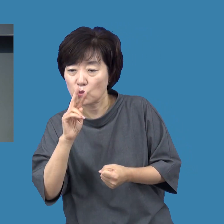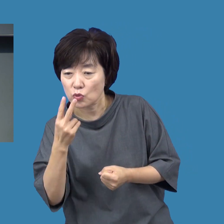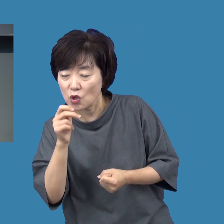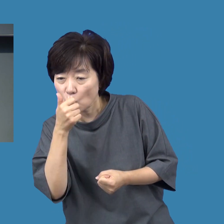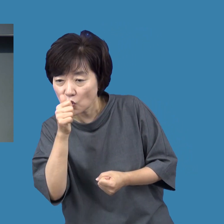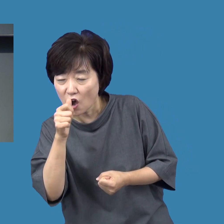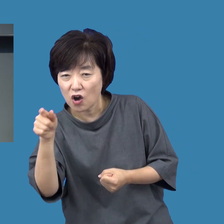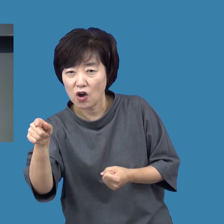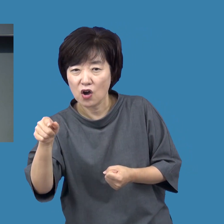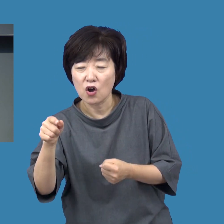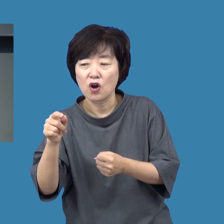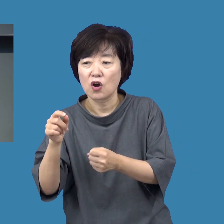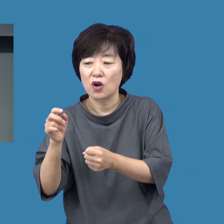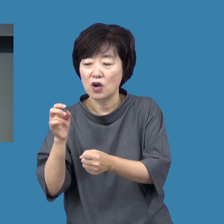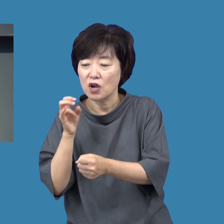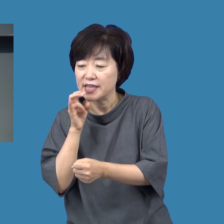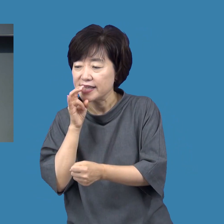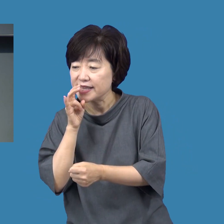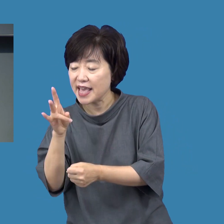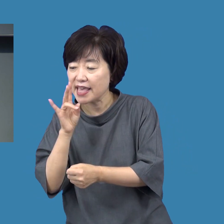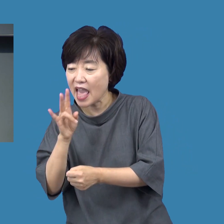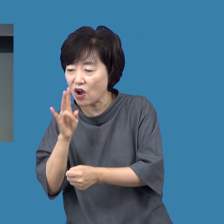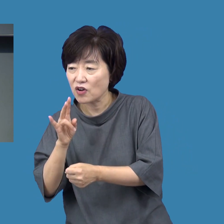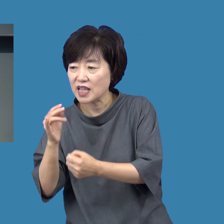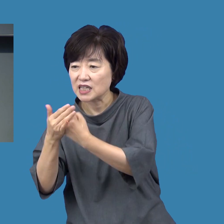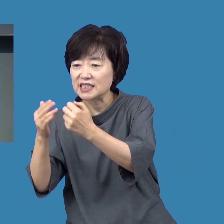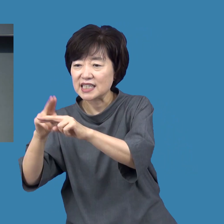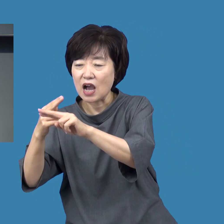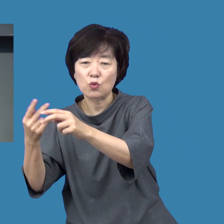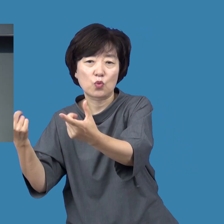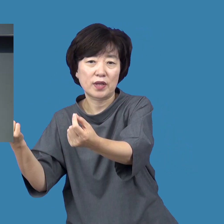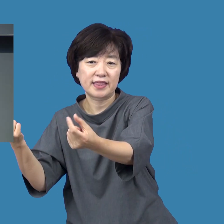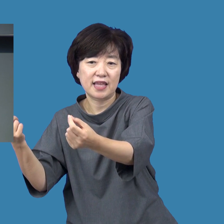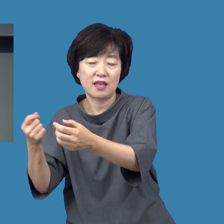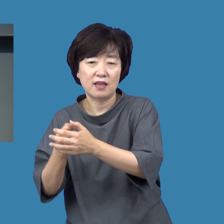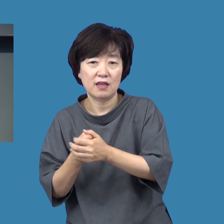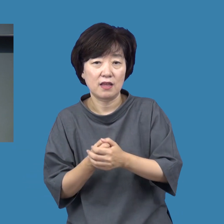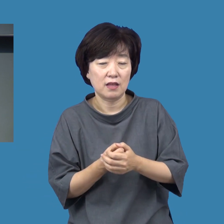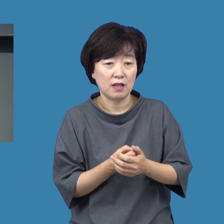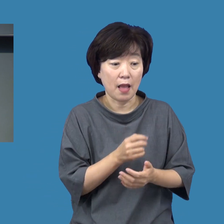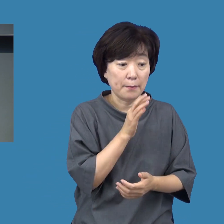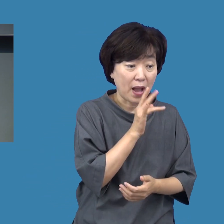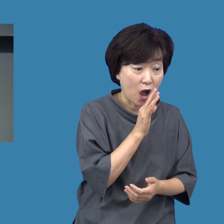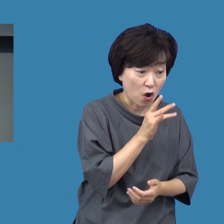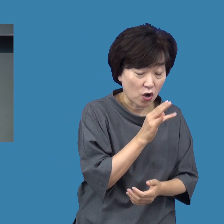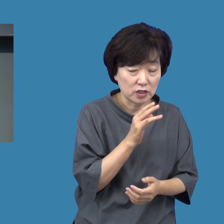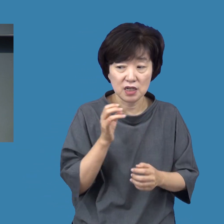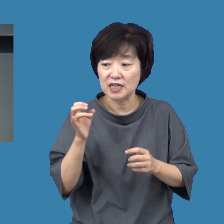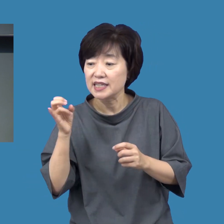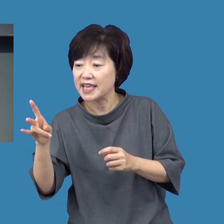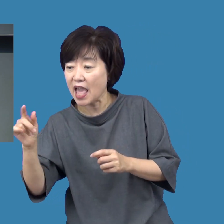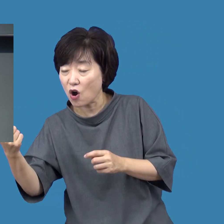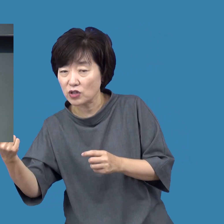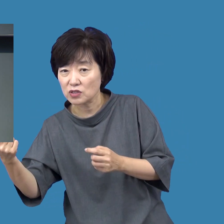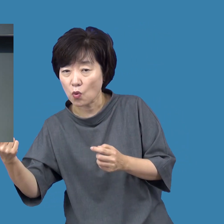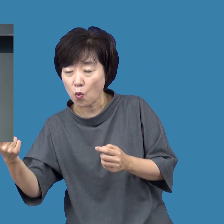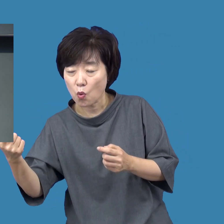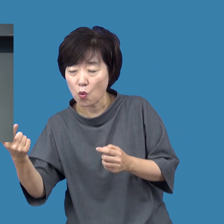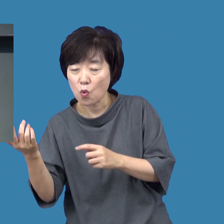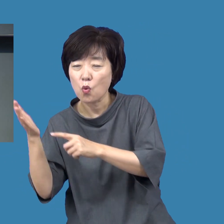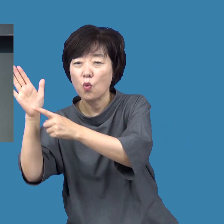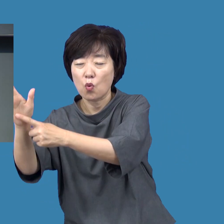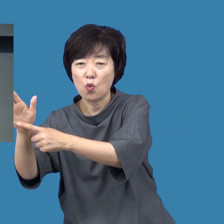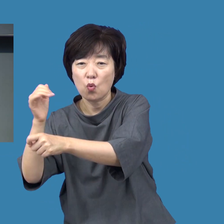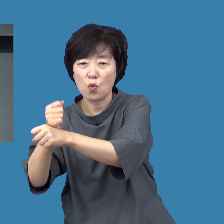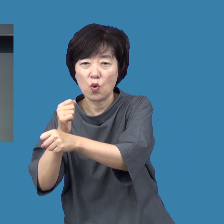예언의 은사하고 더 가까운 은사고요. 방언을 가지고 예언적인 사역을 하도록 해주는 은사인 거지 방언 고유의 은사가